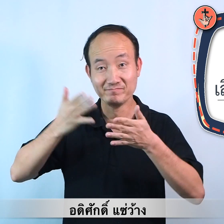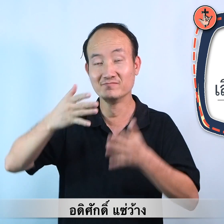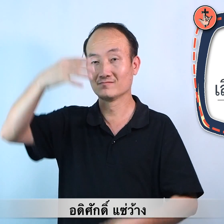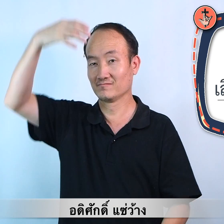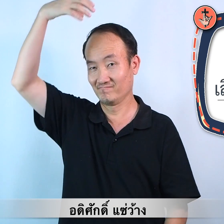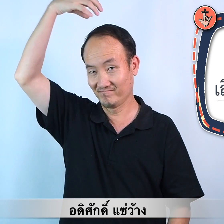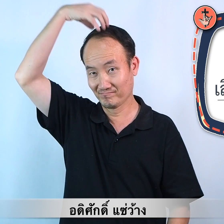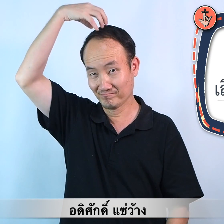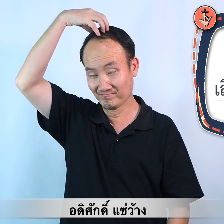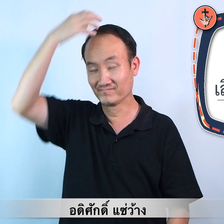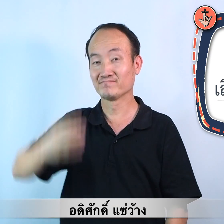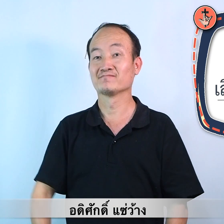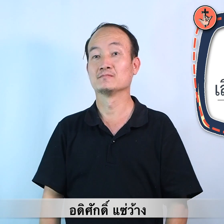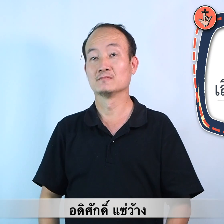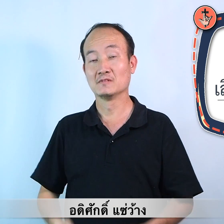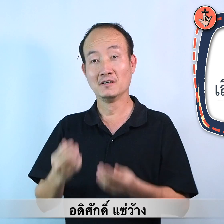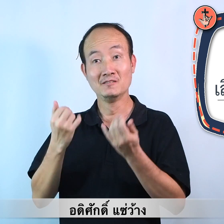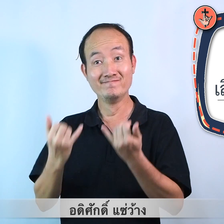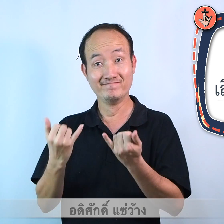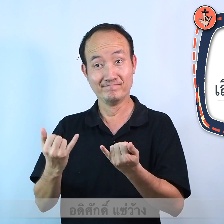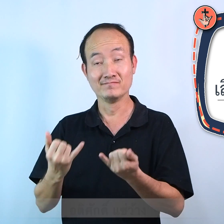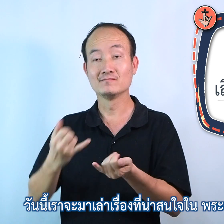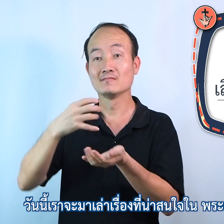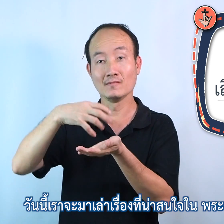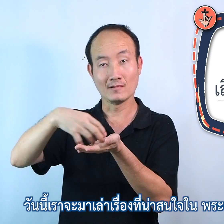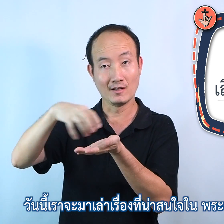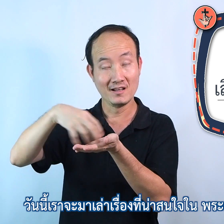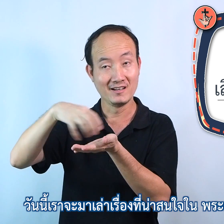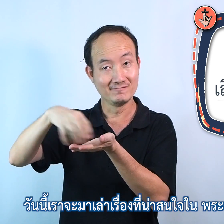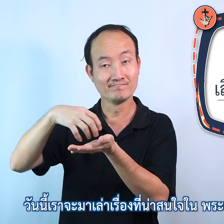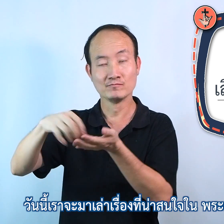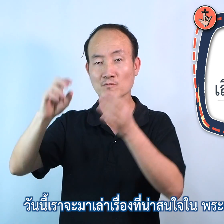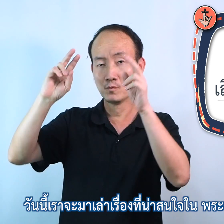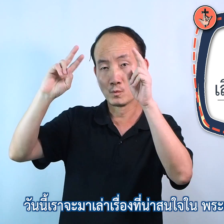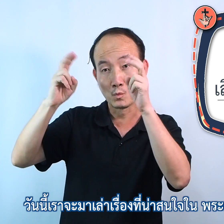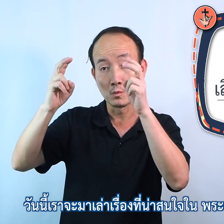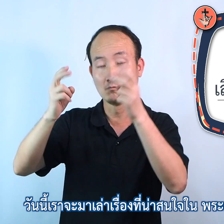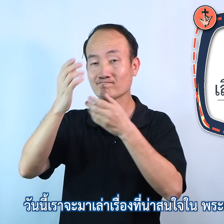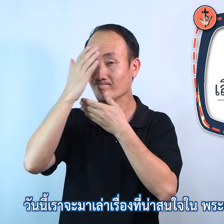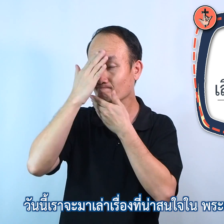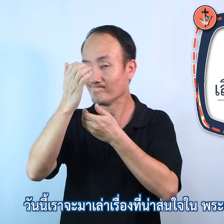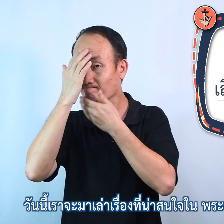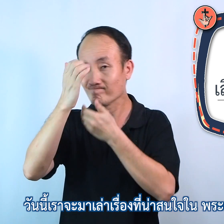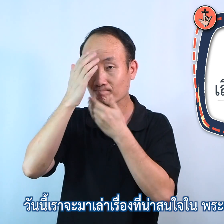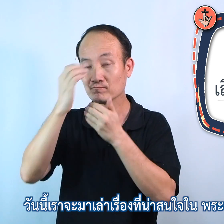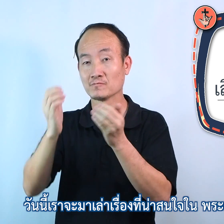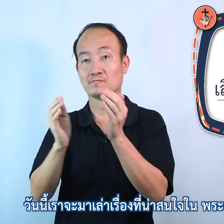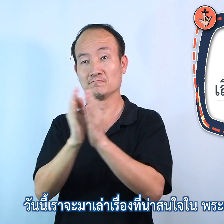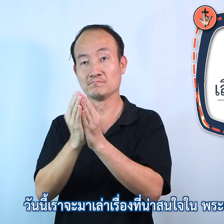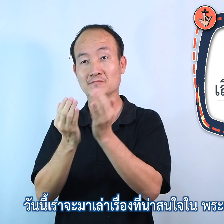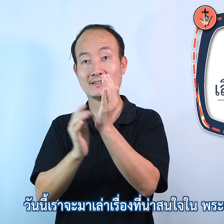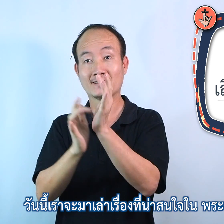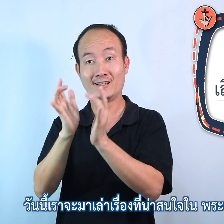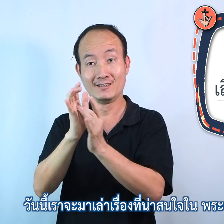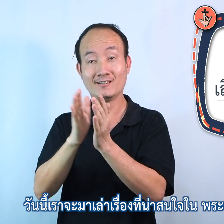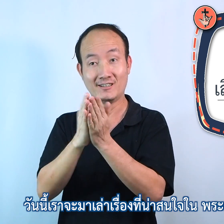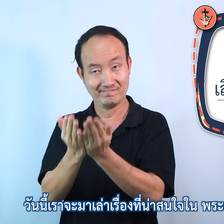อดิศักดิ์แซ่หวางวันนี้เราจะมาเล่าเรื่องที่น่าสนใจในพระคัมภีร์ของศาสนาคริส